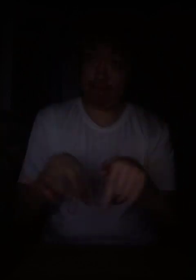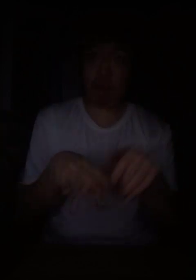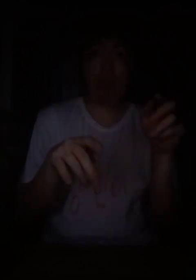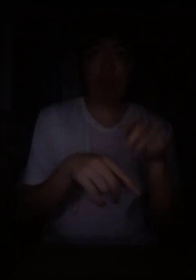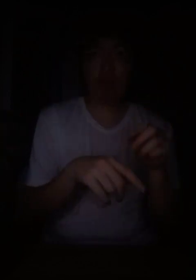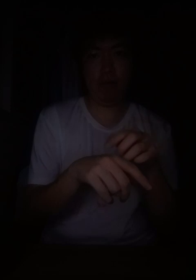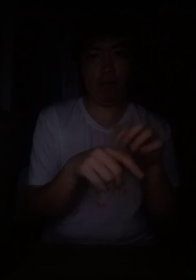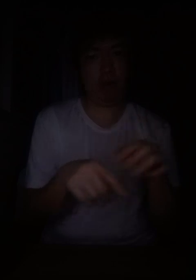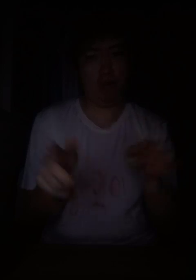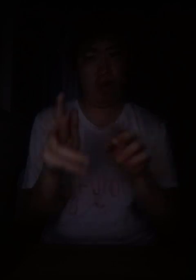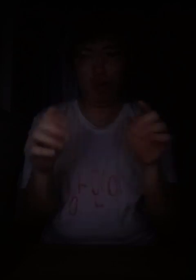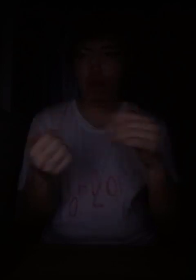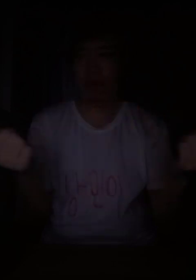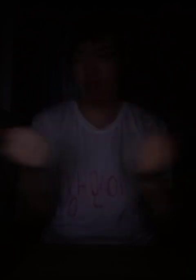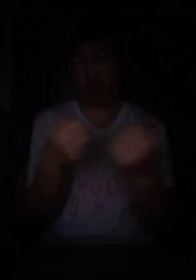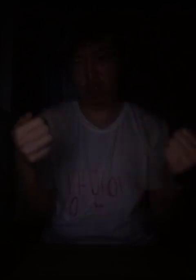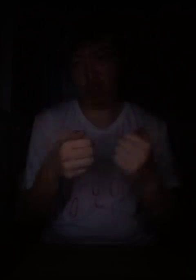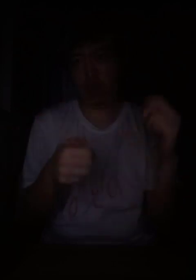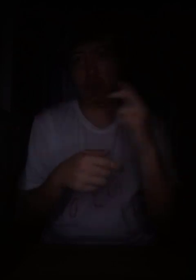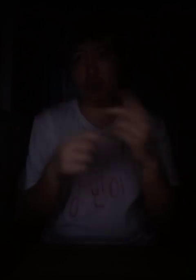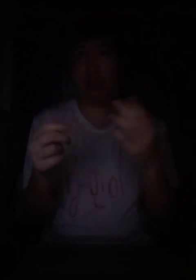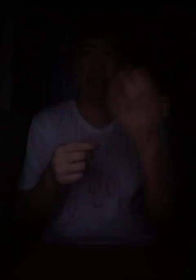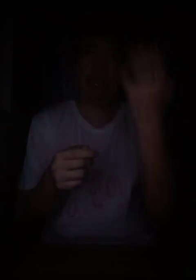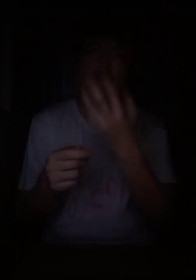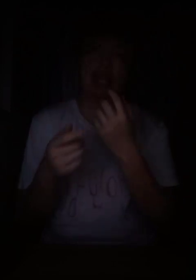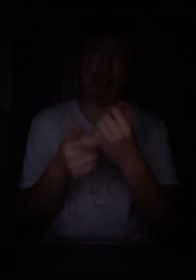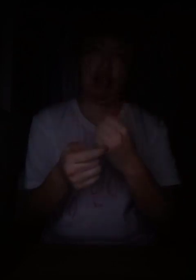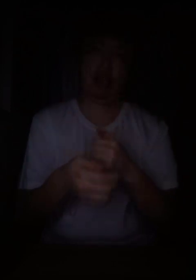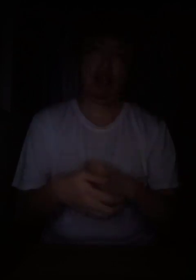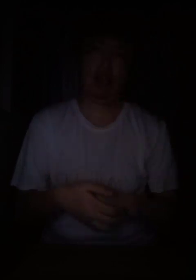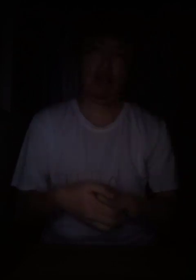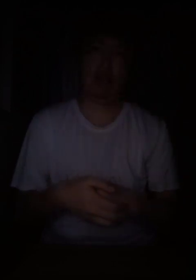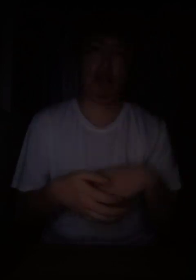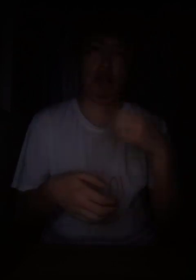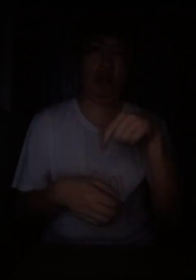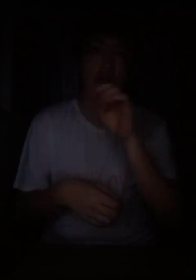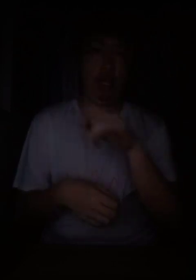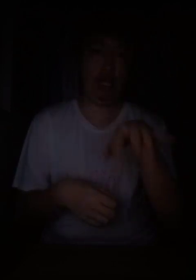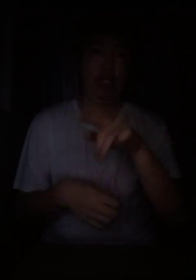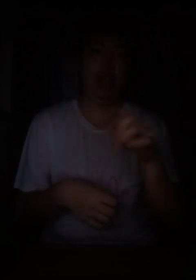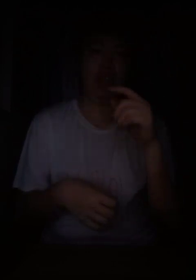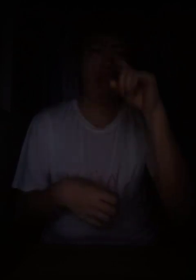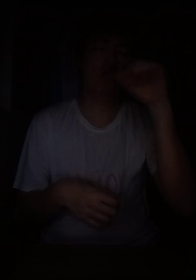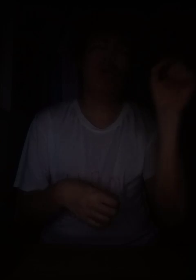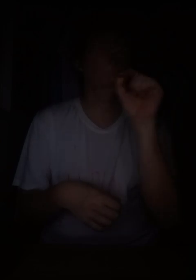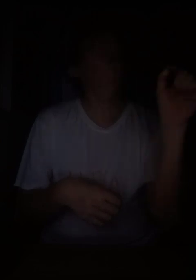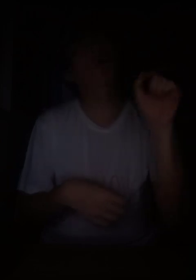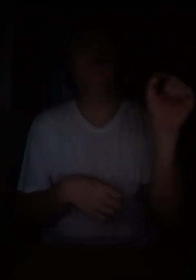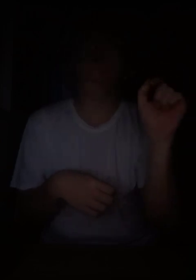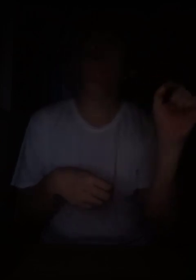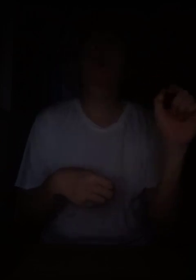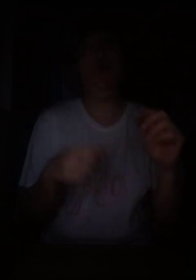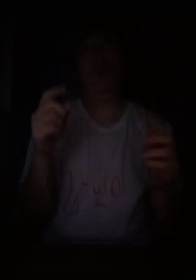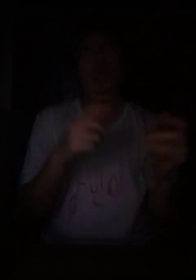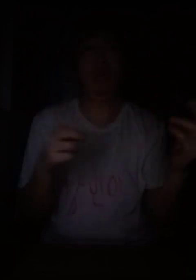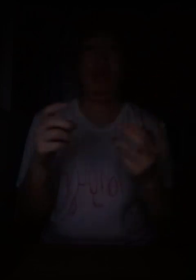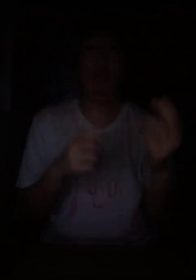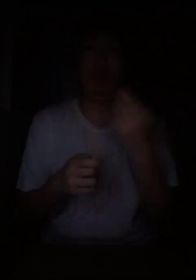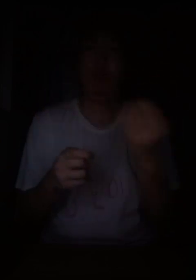차량 5대가 연이어 충돌해 5명이 다쳤습니다. 경찰은 이 씨가 술에 취해 도로에서 역주행을 하다가 사고가 난 것으로